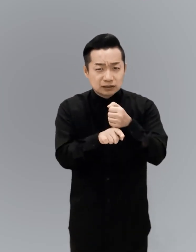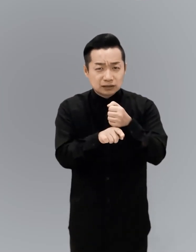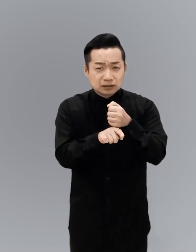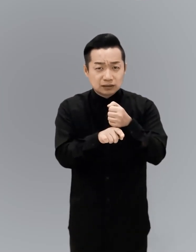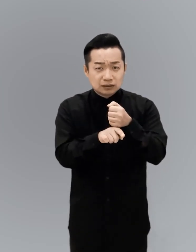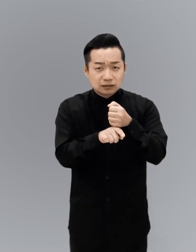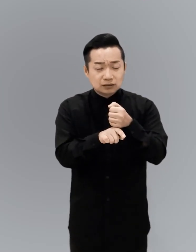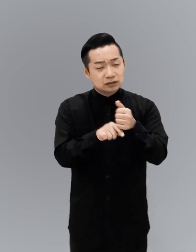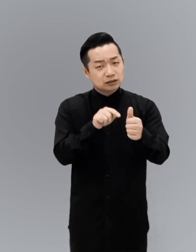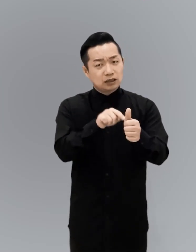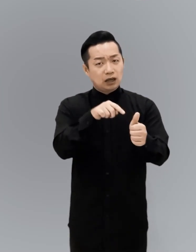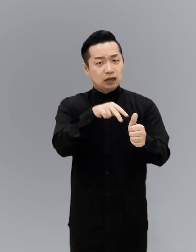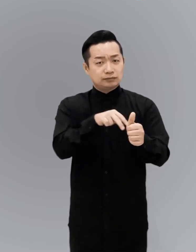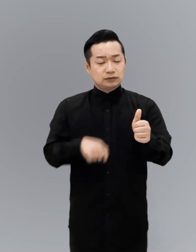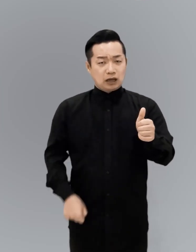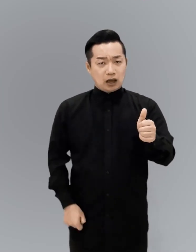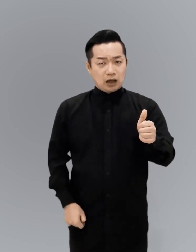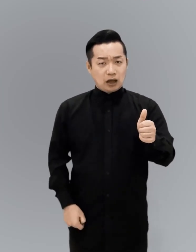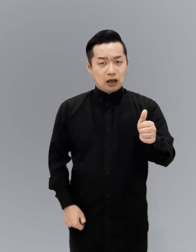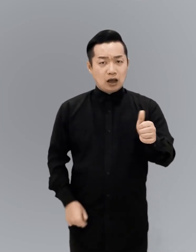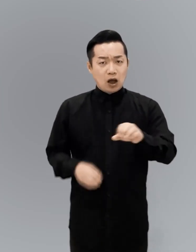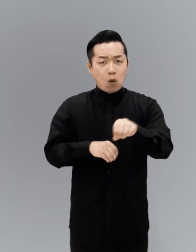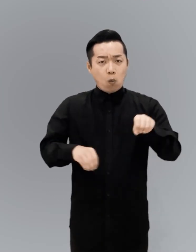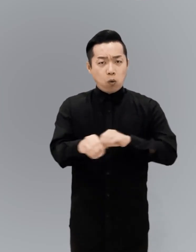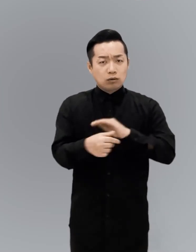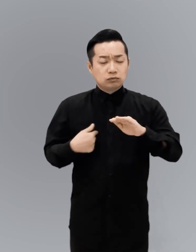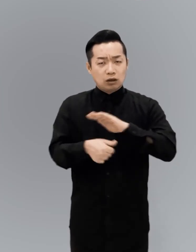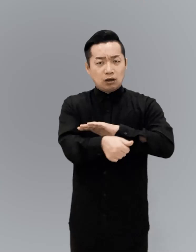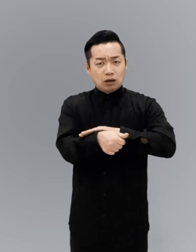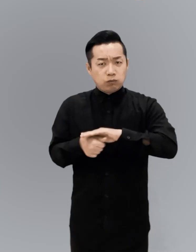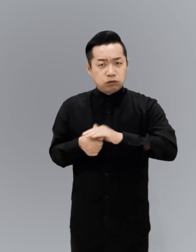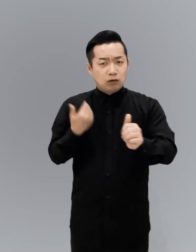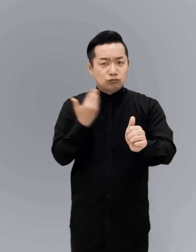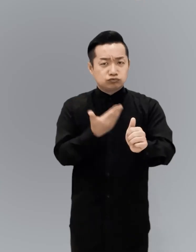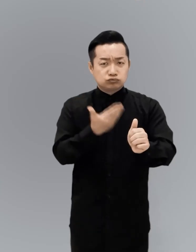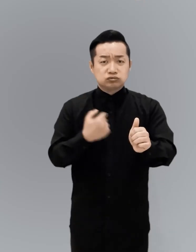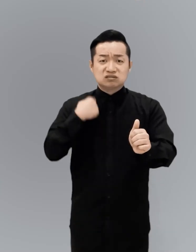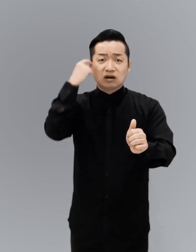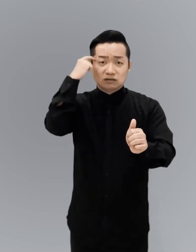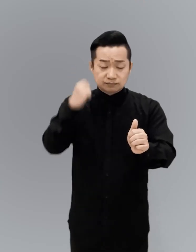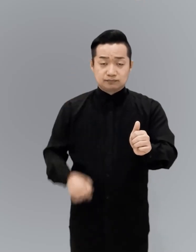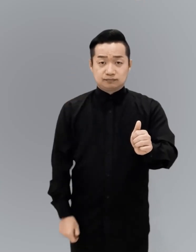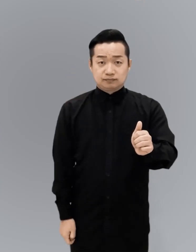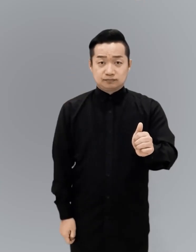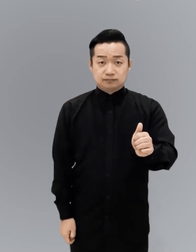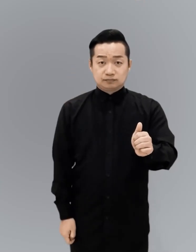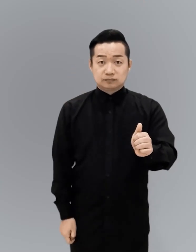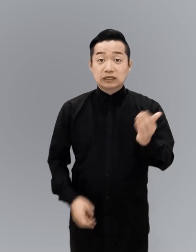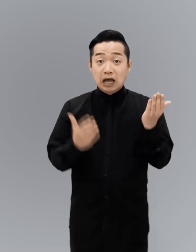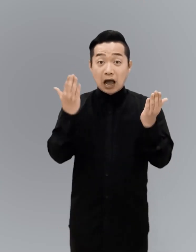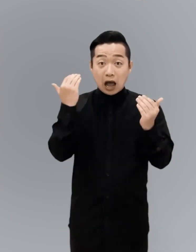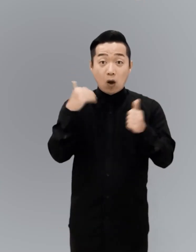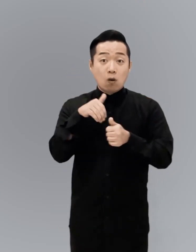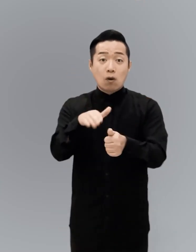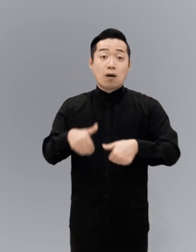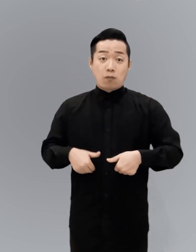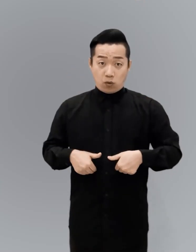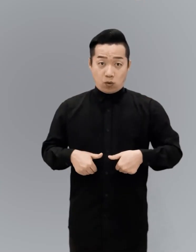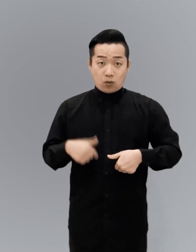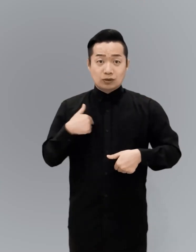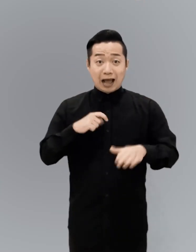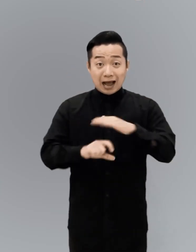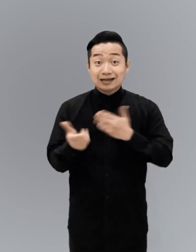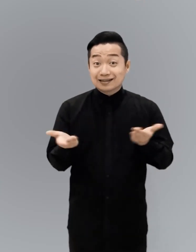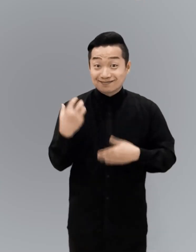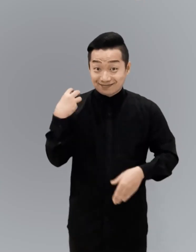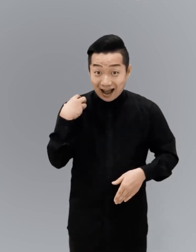것이 아이한테는 뭔가 이런 태화를 시킨다라는 생각이 들어졌어요. 제가 등교를 시켜야 되니까